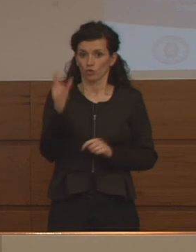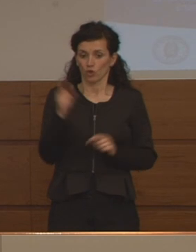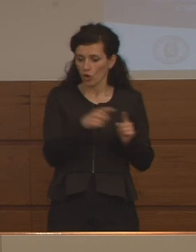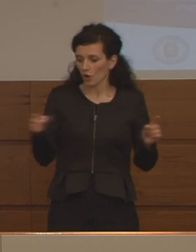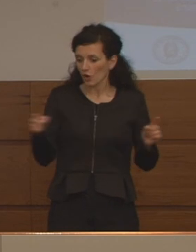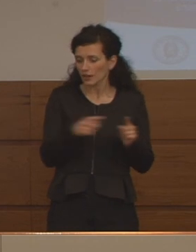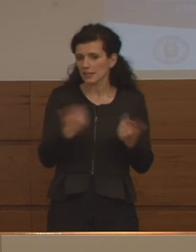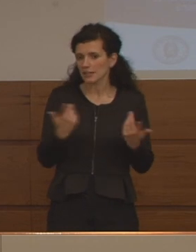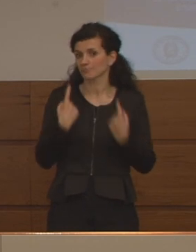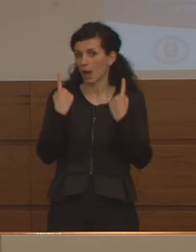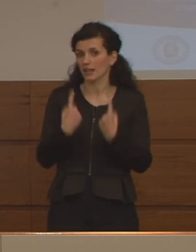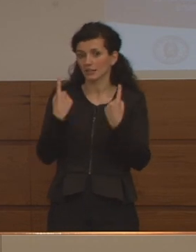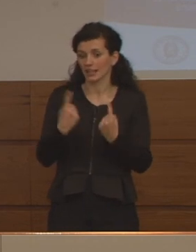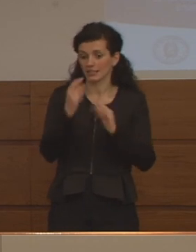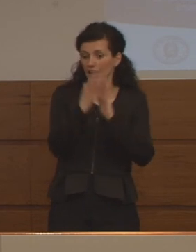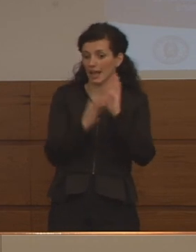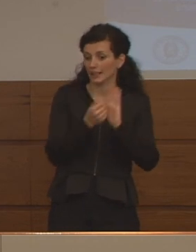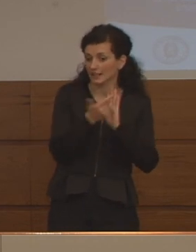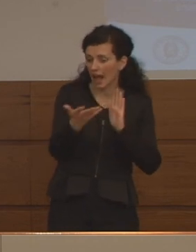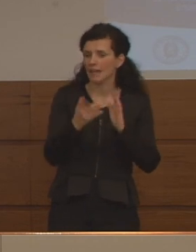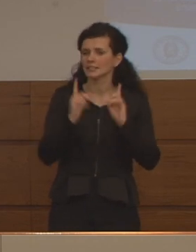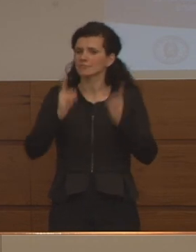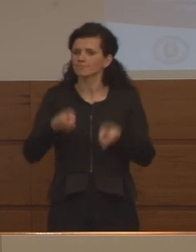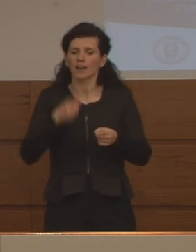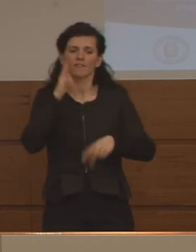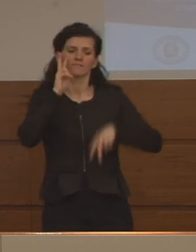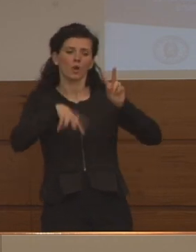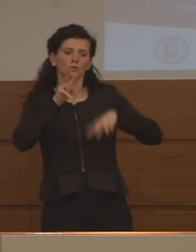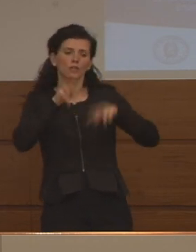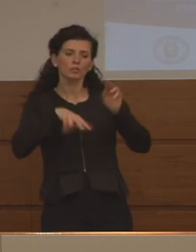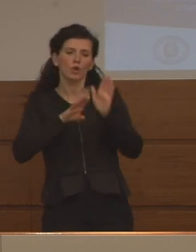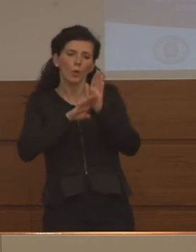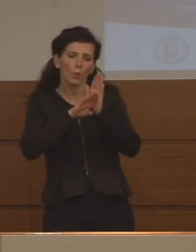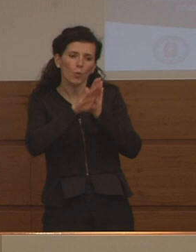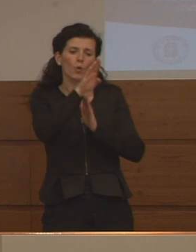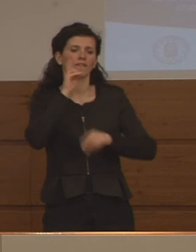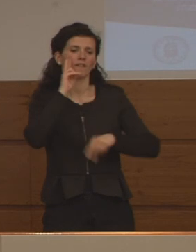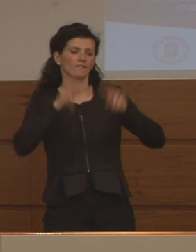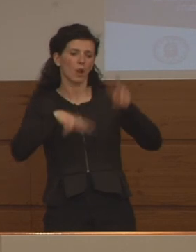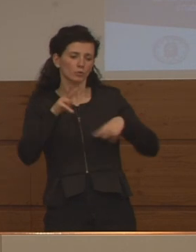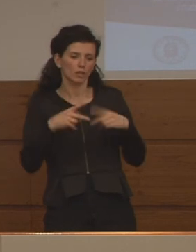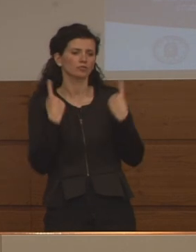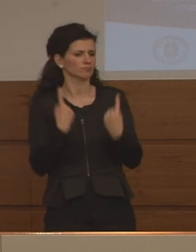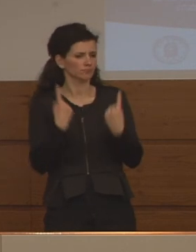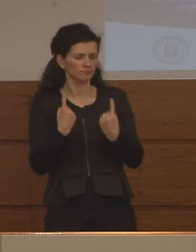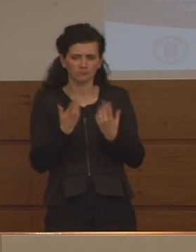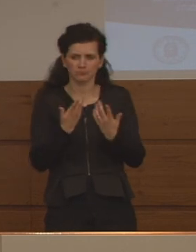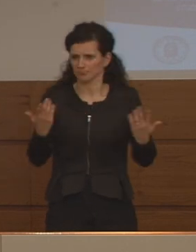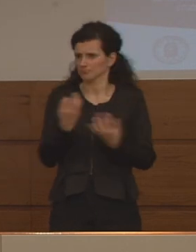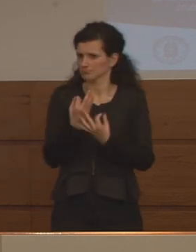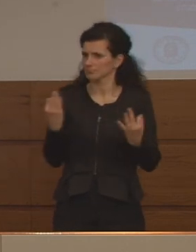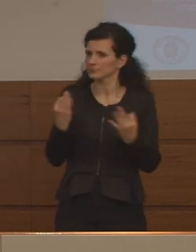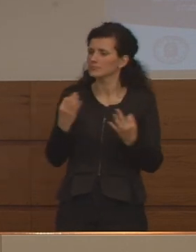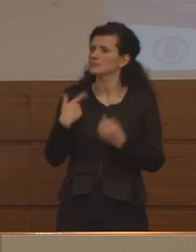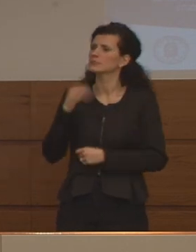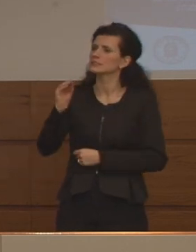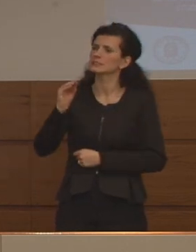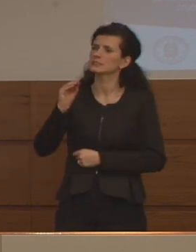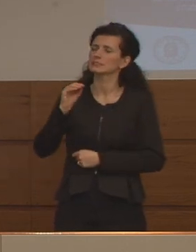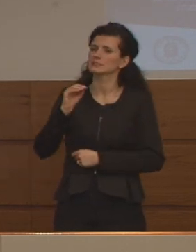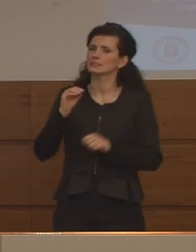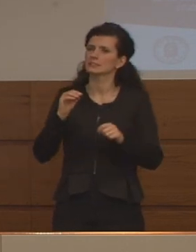dati cioè si dice dobbiamo valutare la curva dobbiamo valutare i dati ora senza voler forzare o chiedere nulla